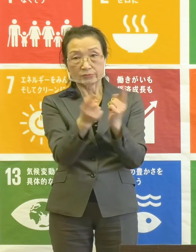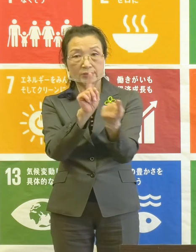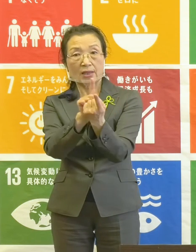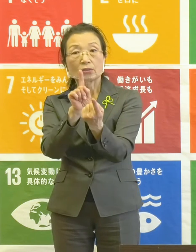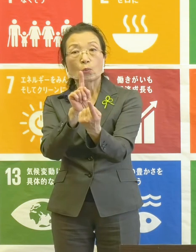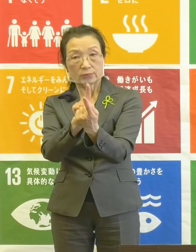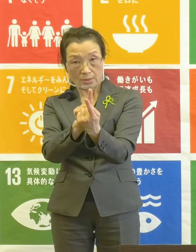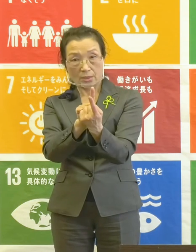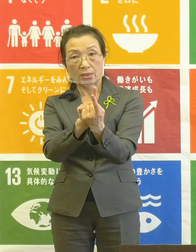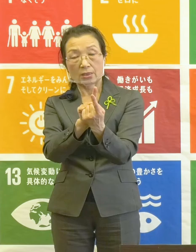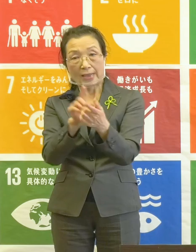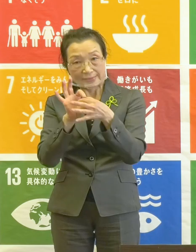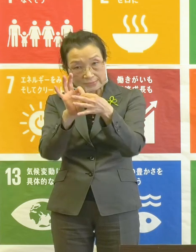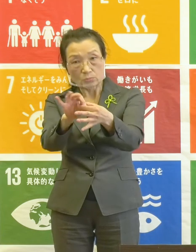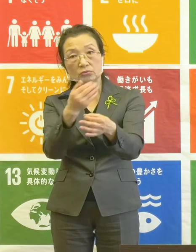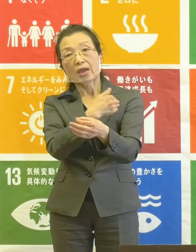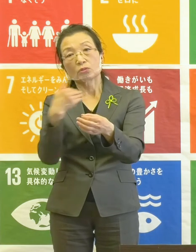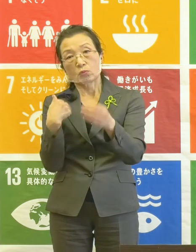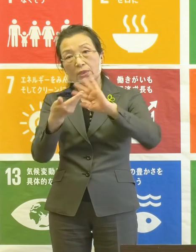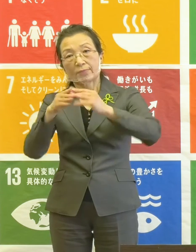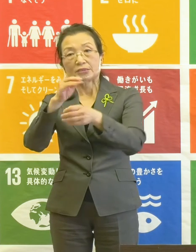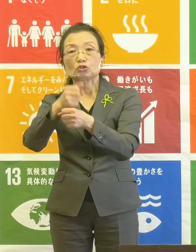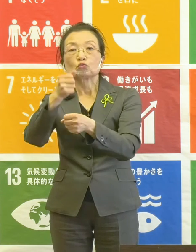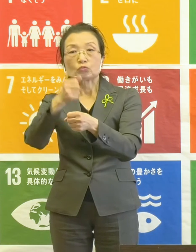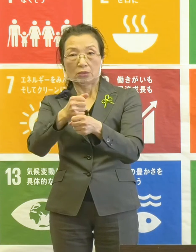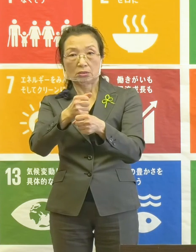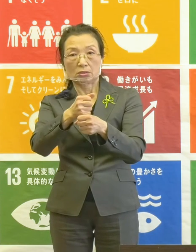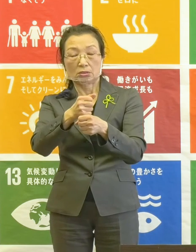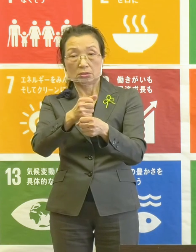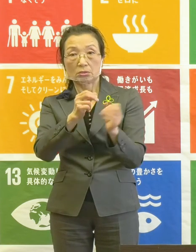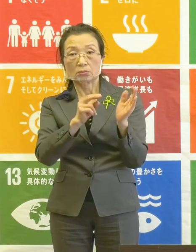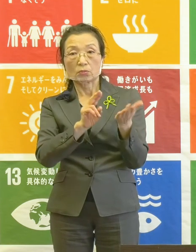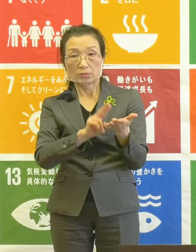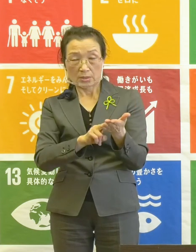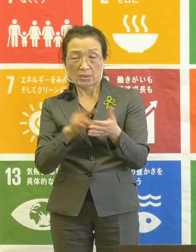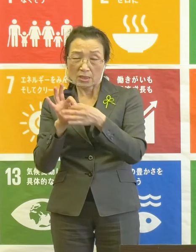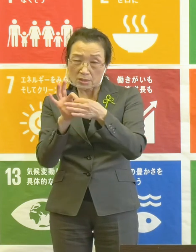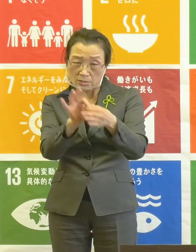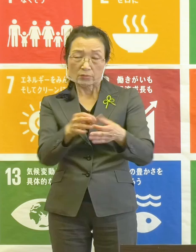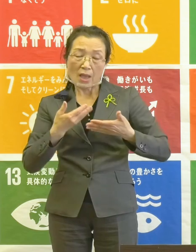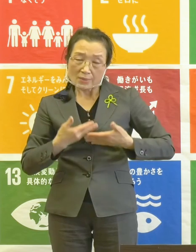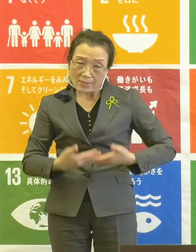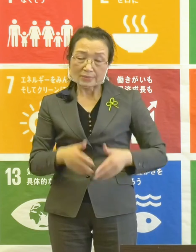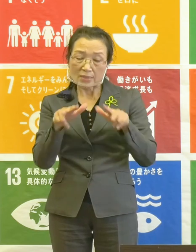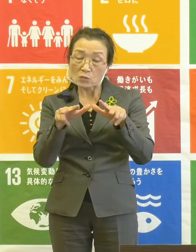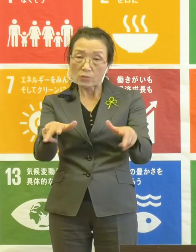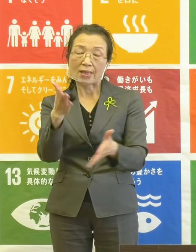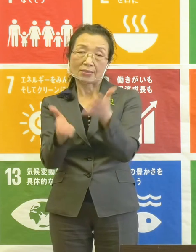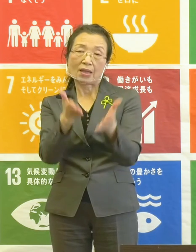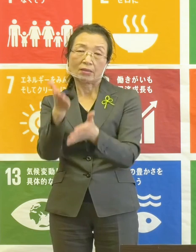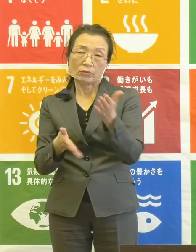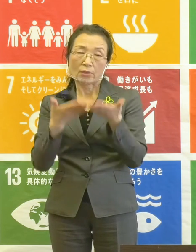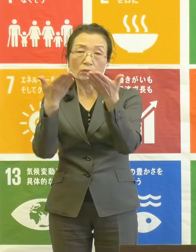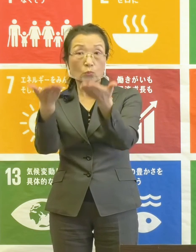応した持続可能なまちづくりとし、引き続き安定的な行政サービスを提供する一